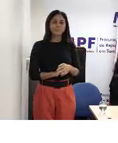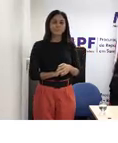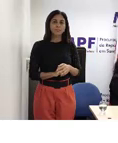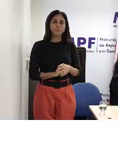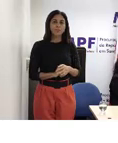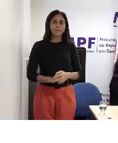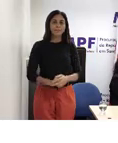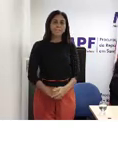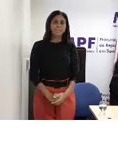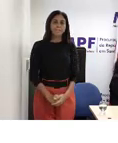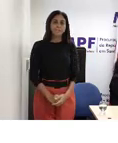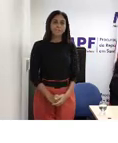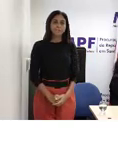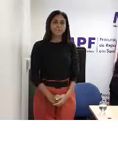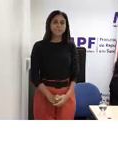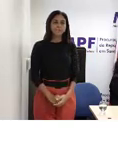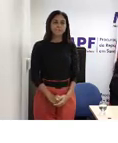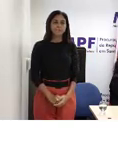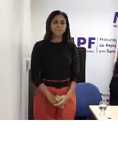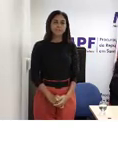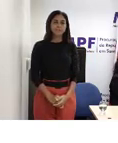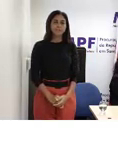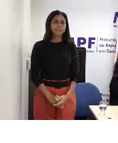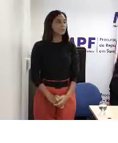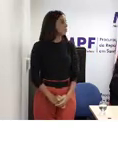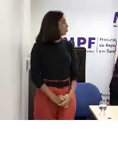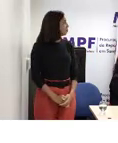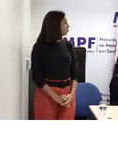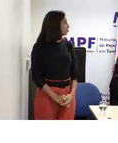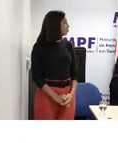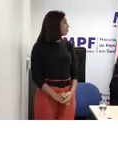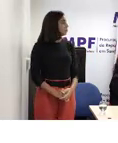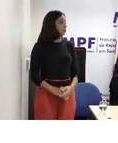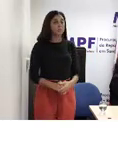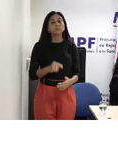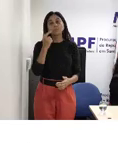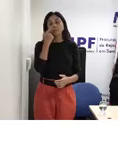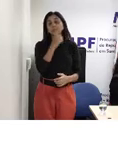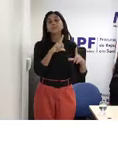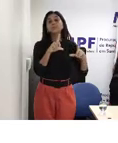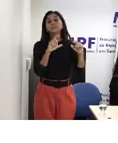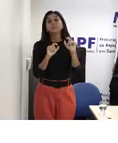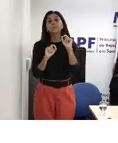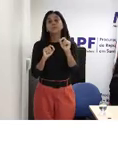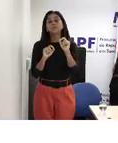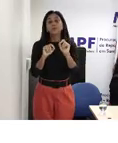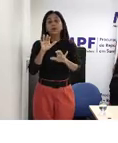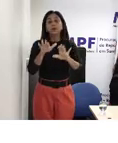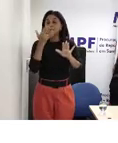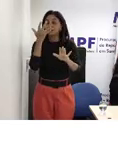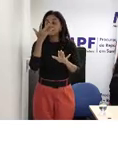sociais o mundo que a criança entra acha que tá conversando com outra criança ou